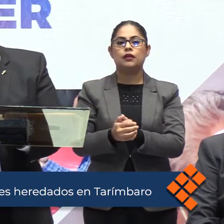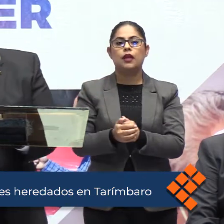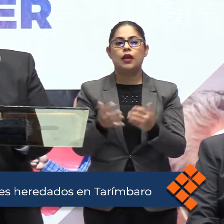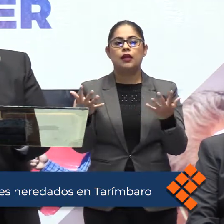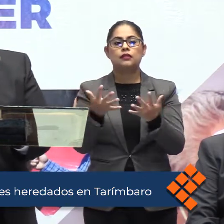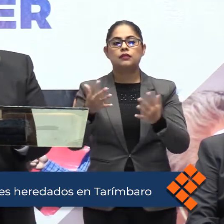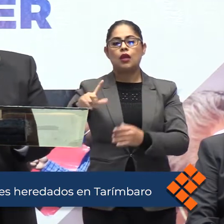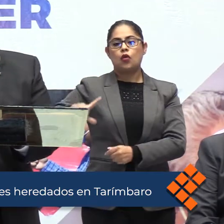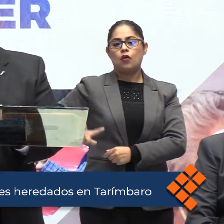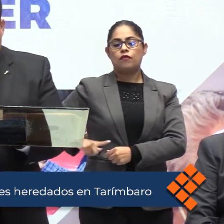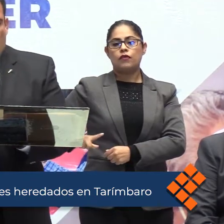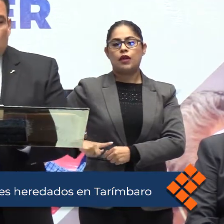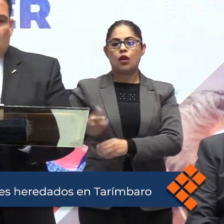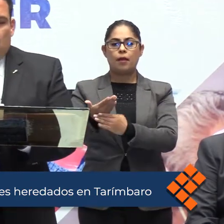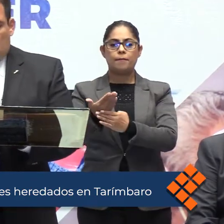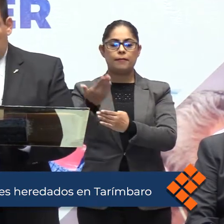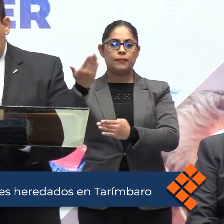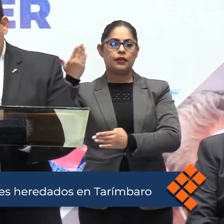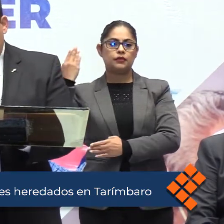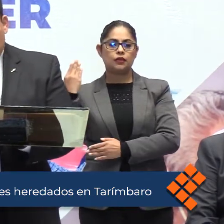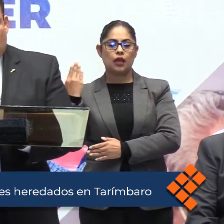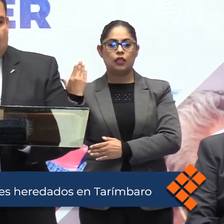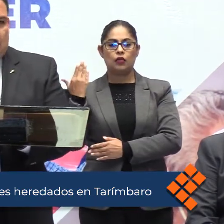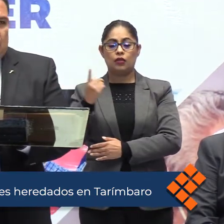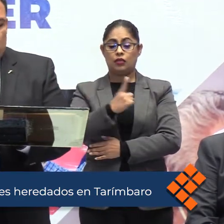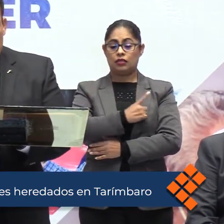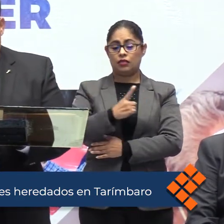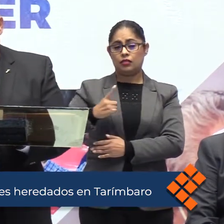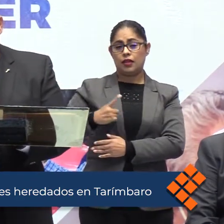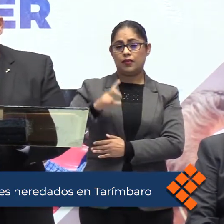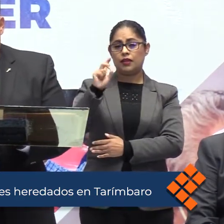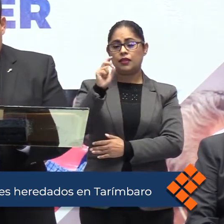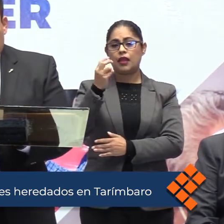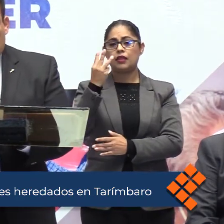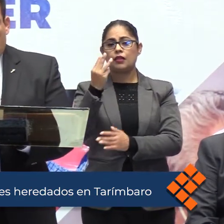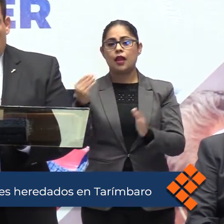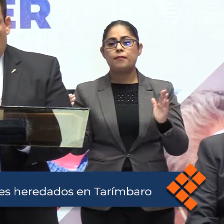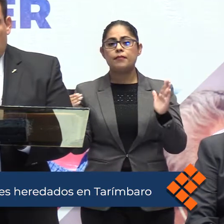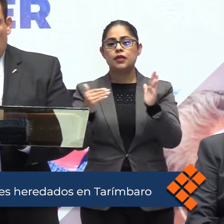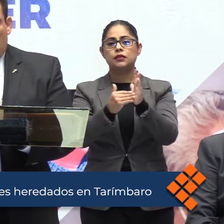el gobierno pasado, dejaron una deuda de